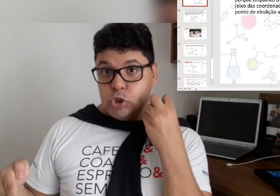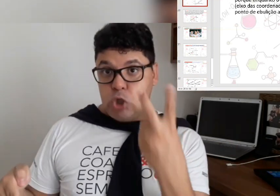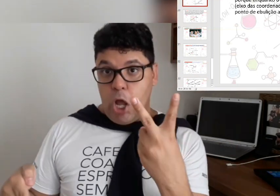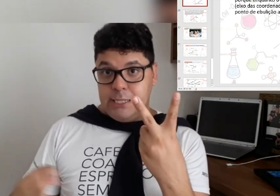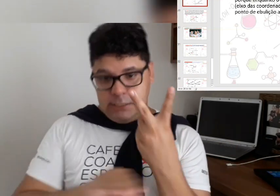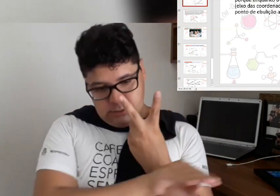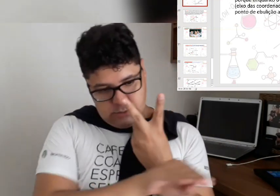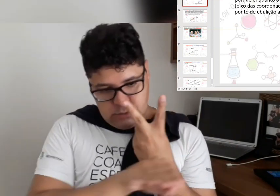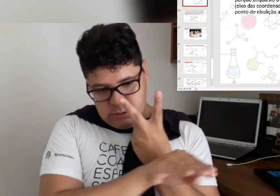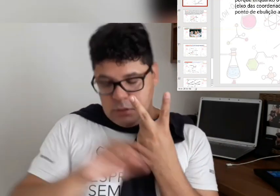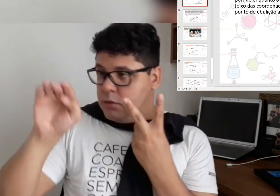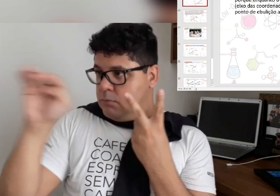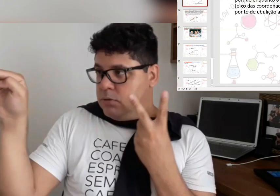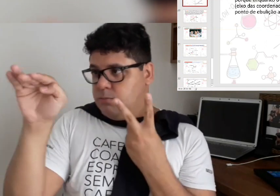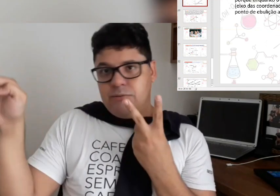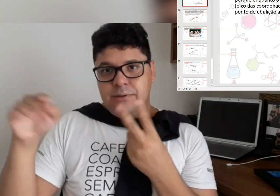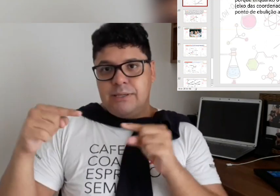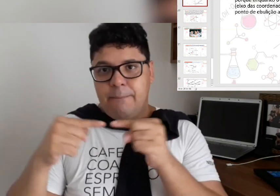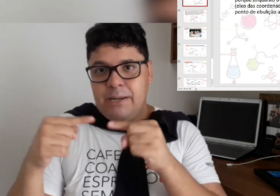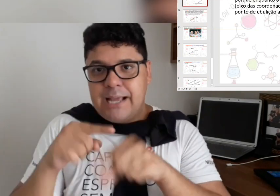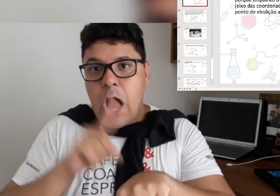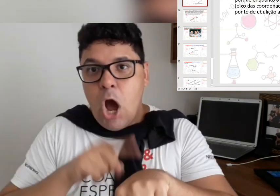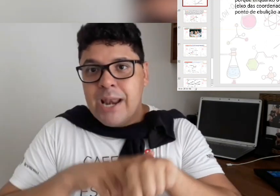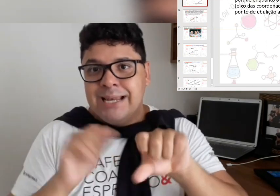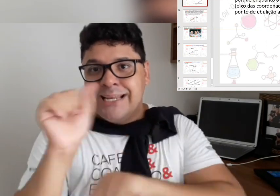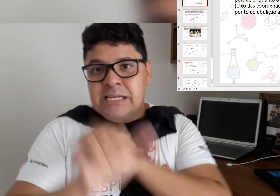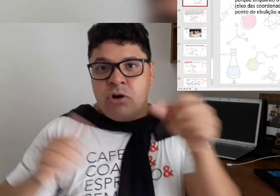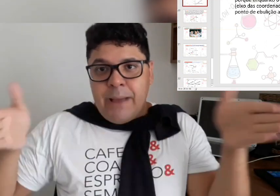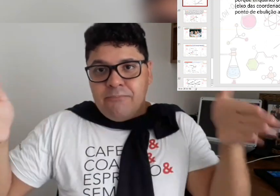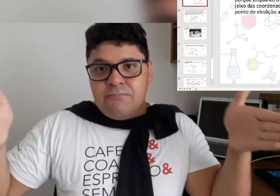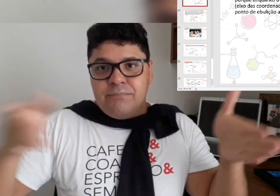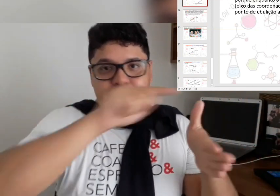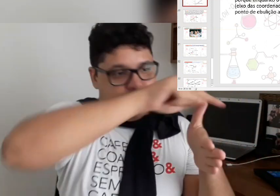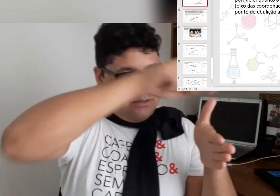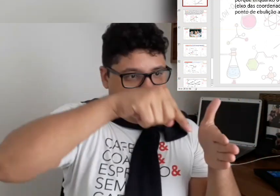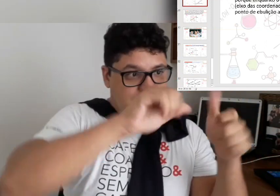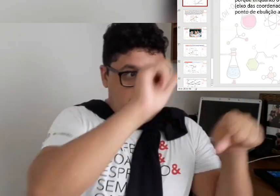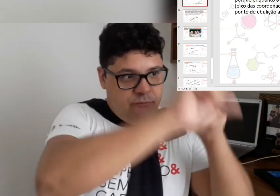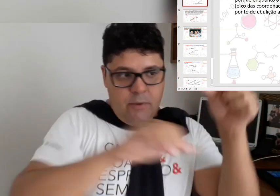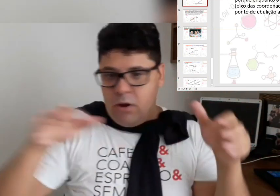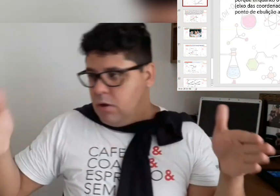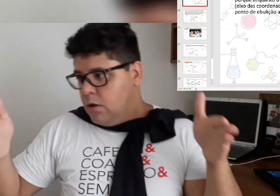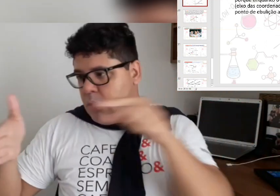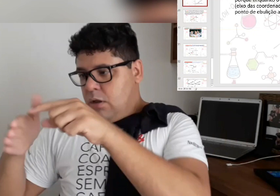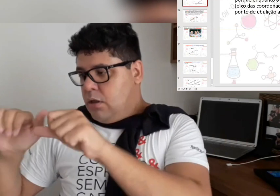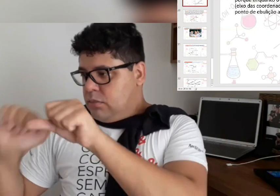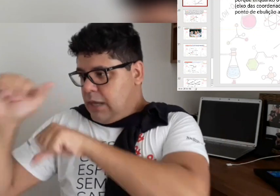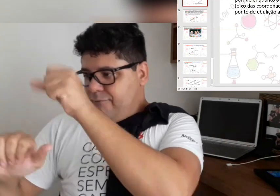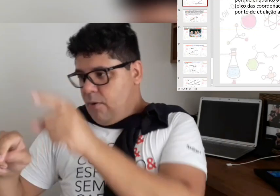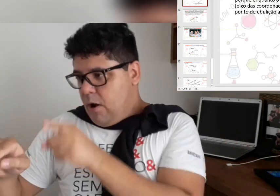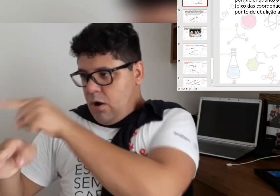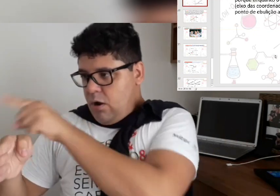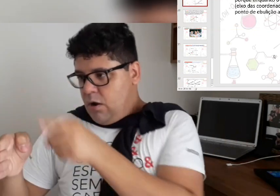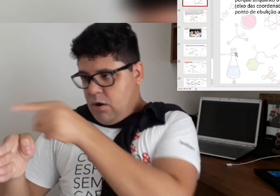mudança de fases sempre vai ter duas constantes, no ponto de fusão e ebulição. São pontos já